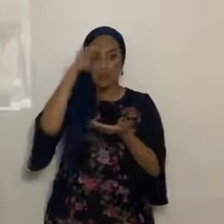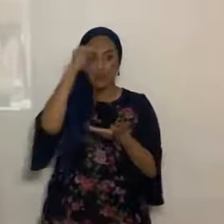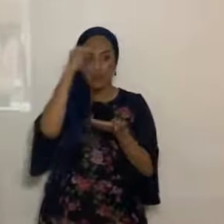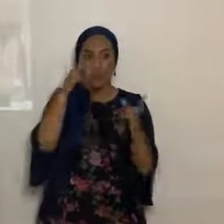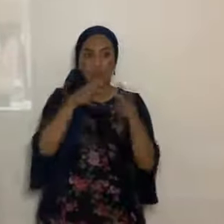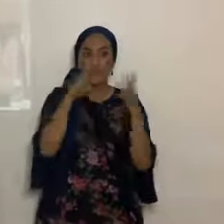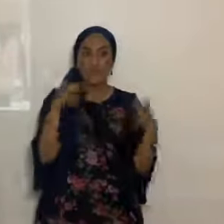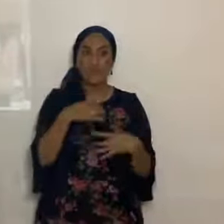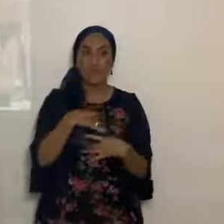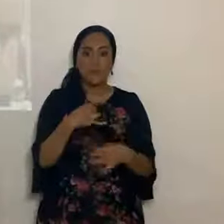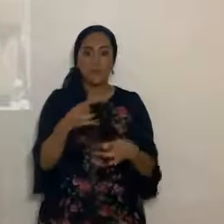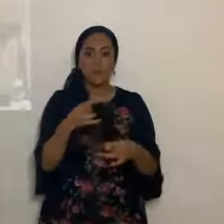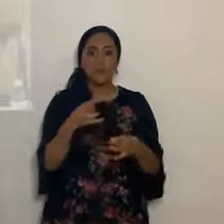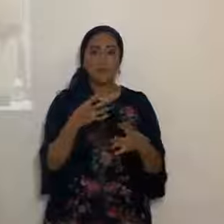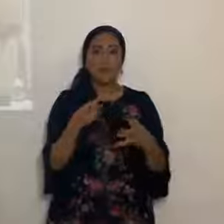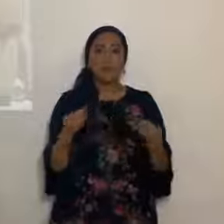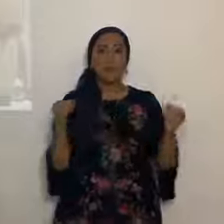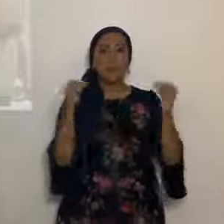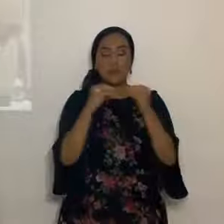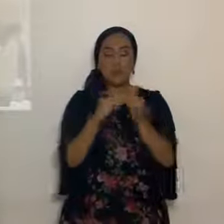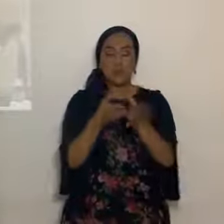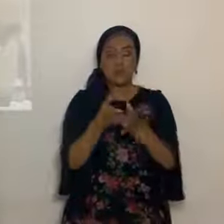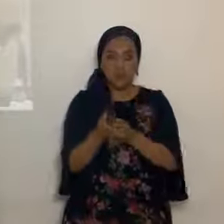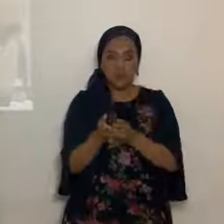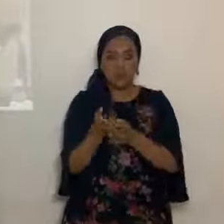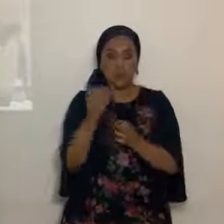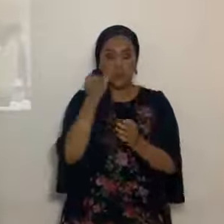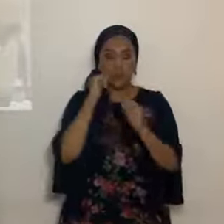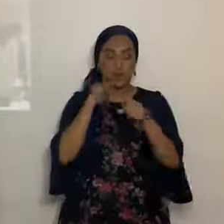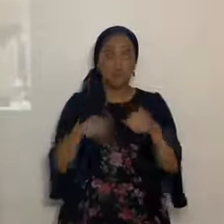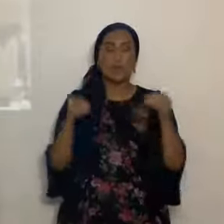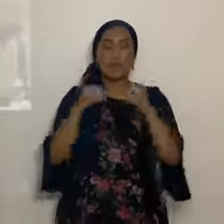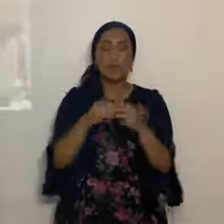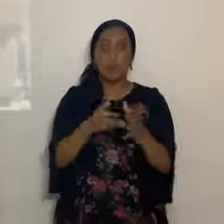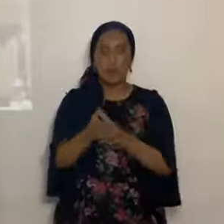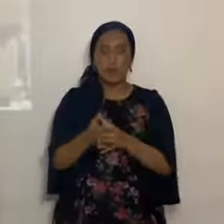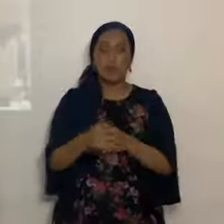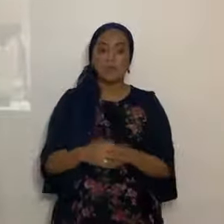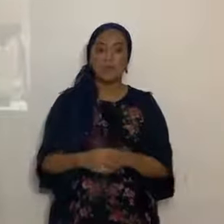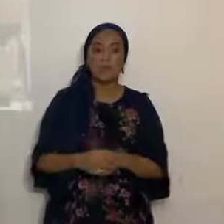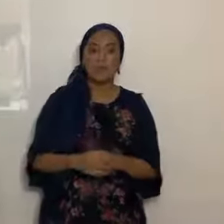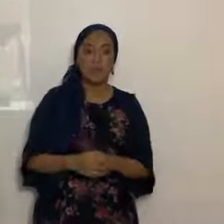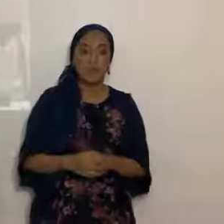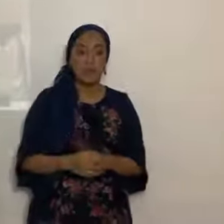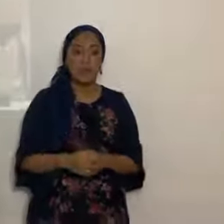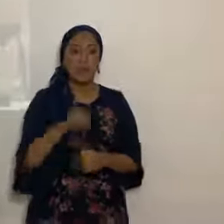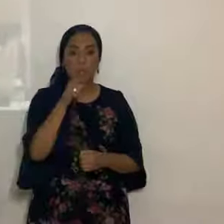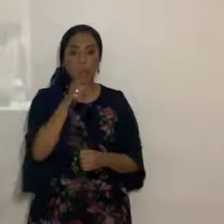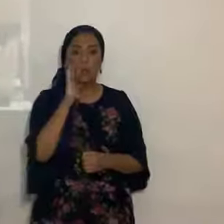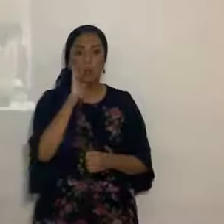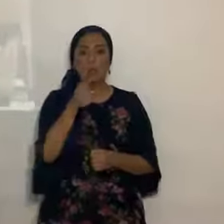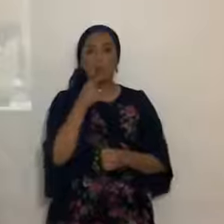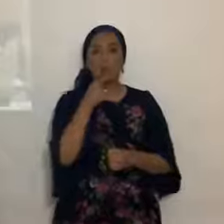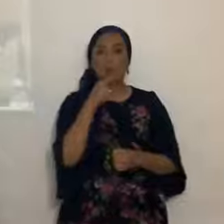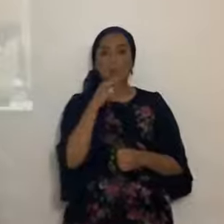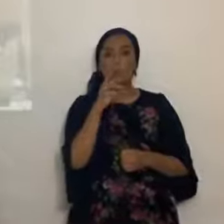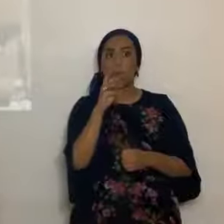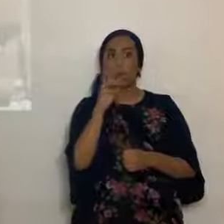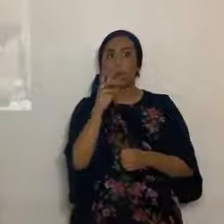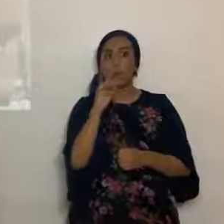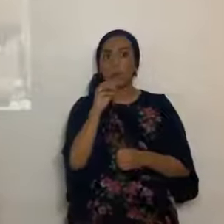tan interesantes como esta y aún más profundas, si se puede decir más profundas, por las cuales tú vas a decir, caray,